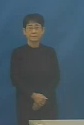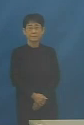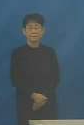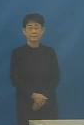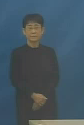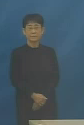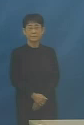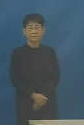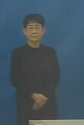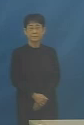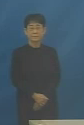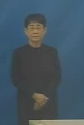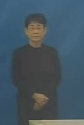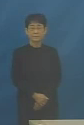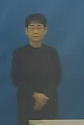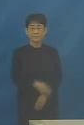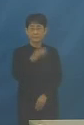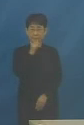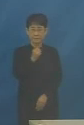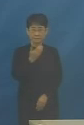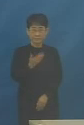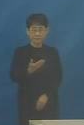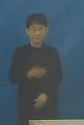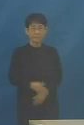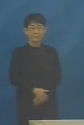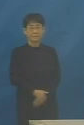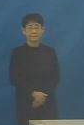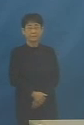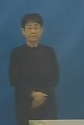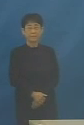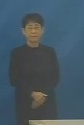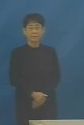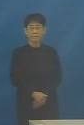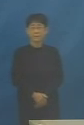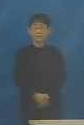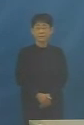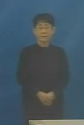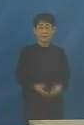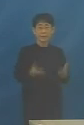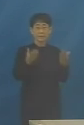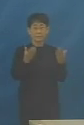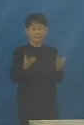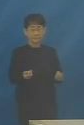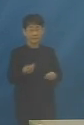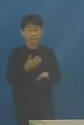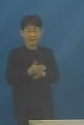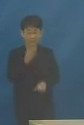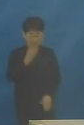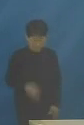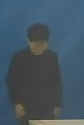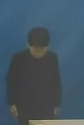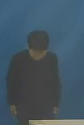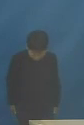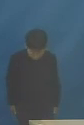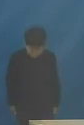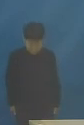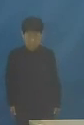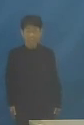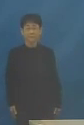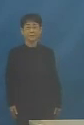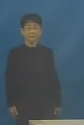黒車でよろしいでしょうかはいではこれ始めさせていただきますありがとうございました